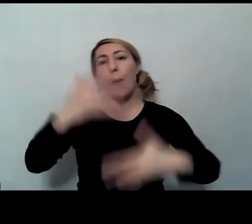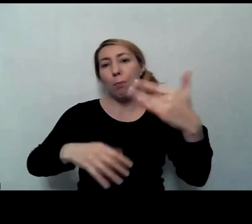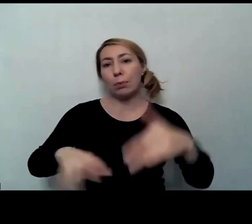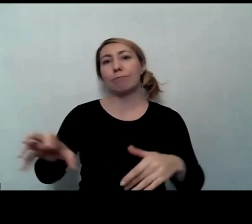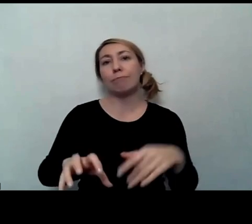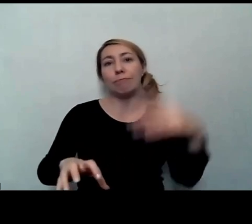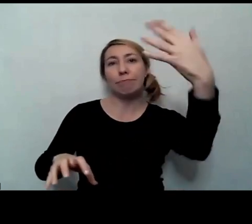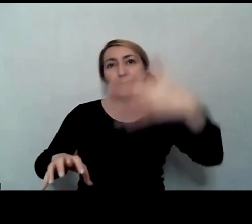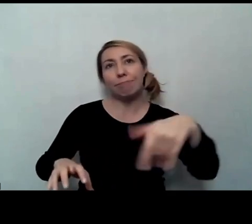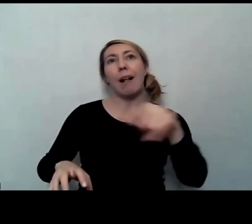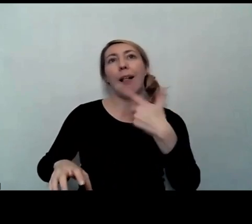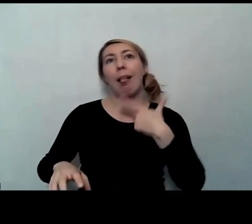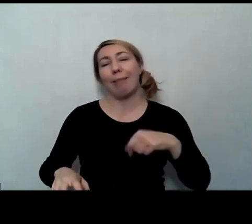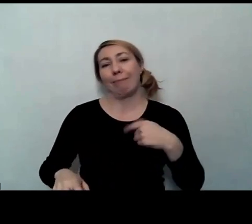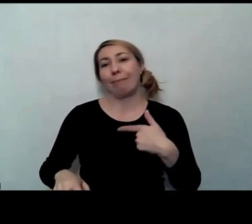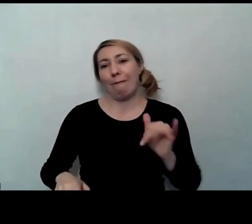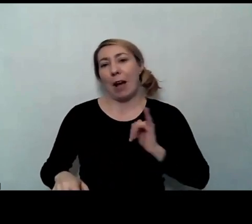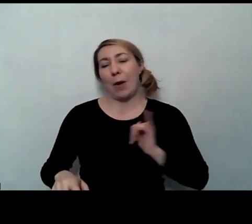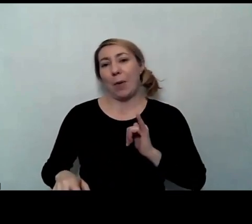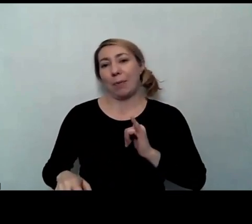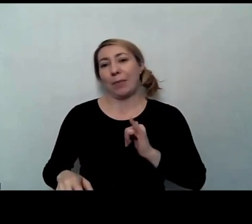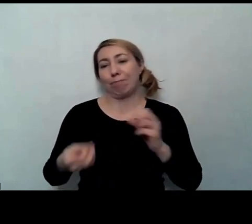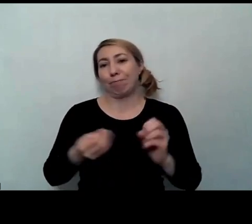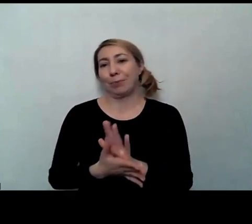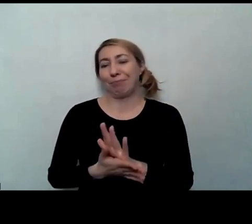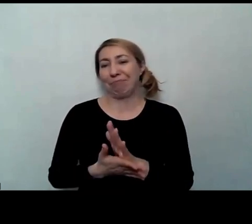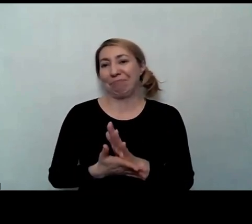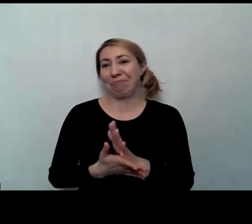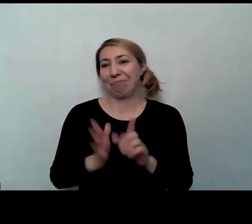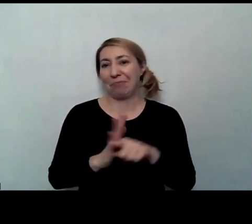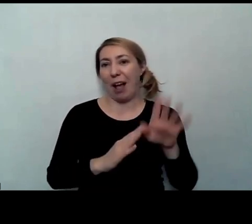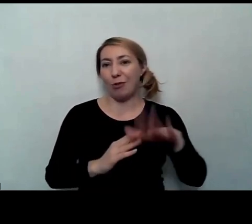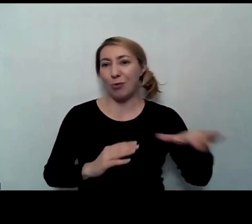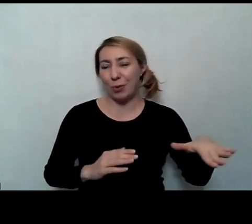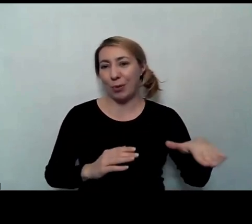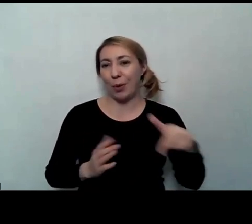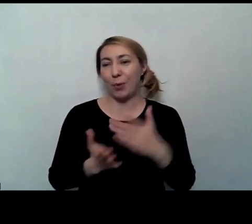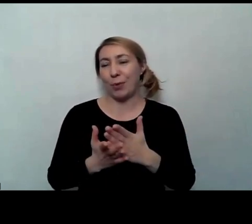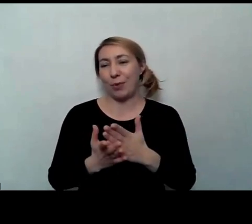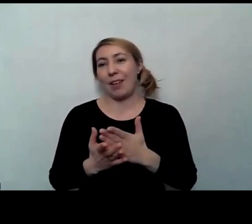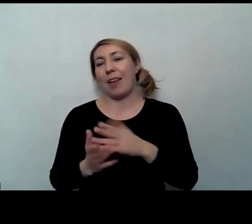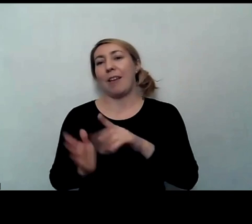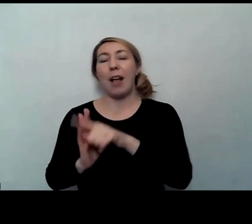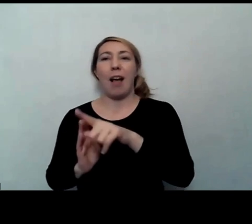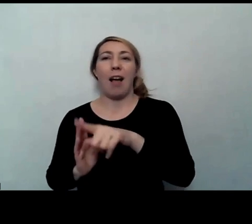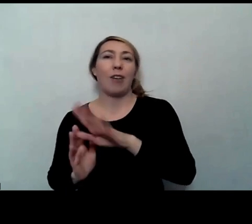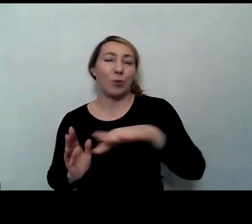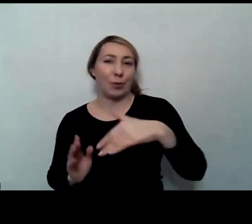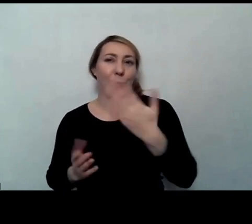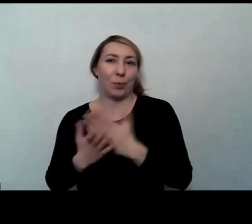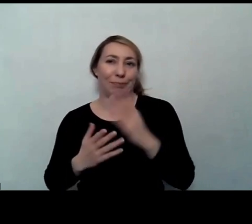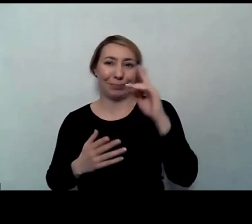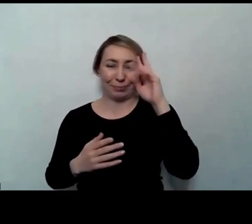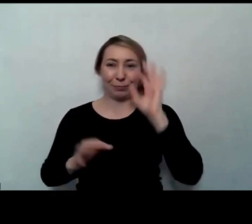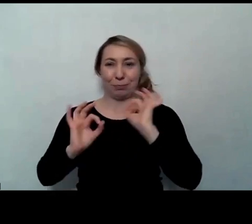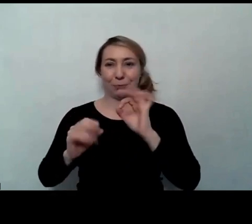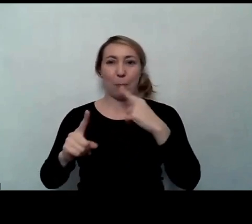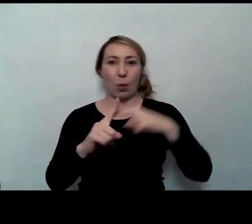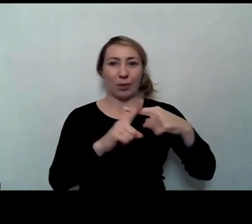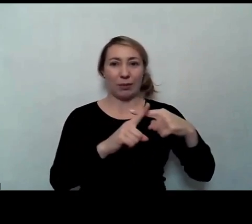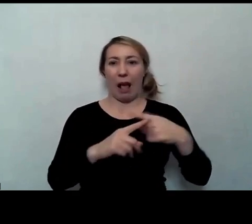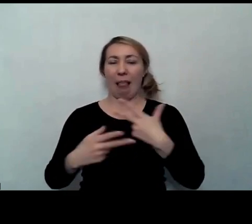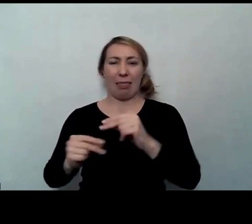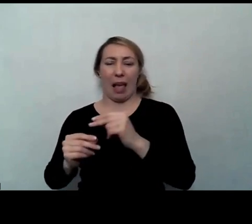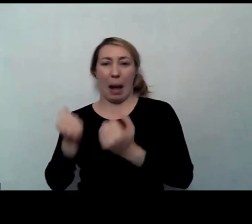i ekran nie są tymi narzędziami, które wywołują taki duży poziom stresu jak kartka,